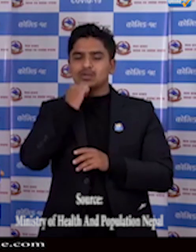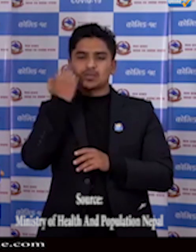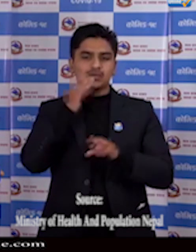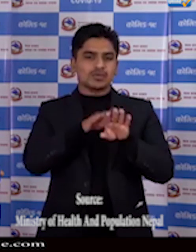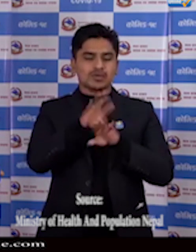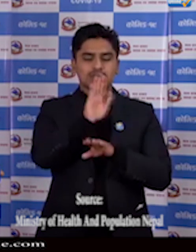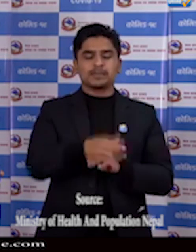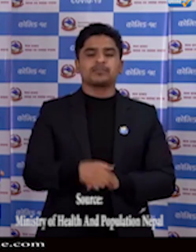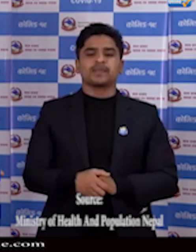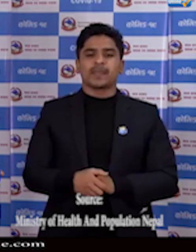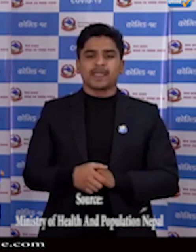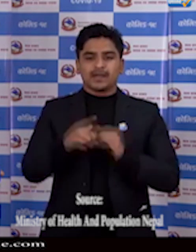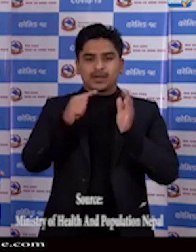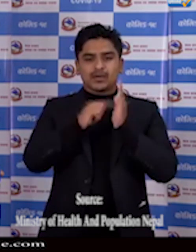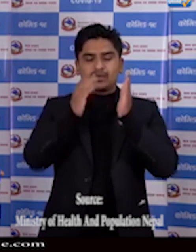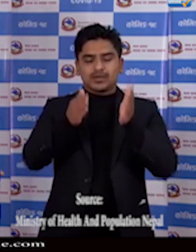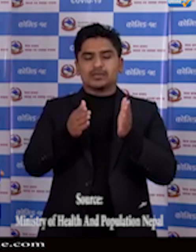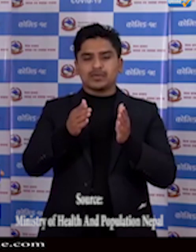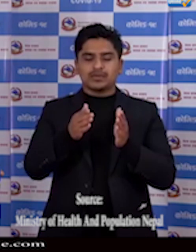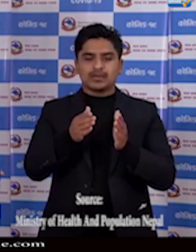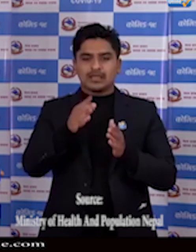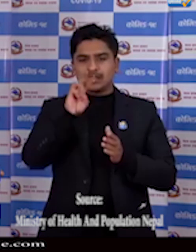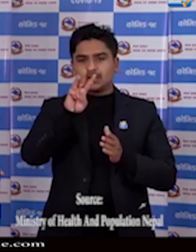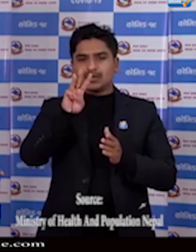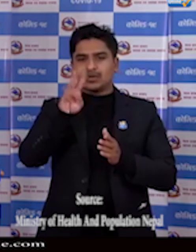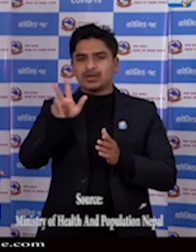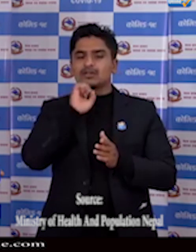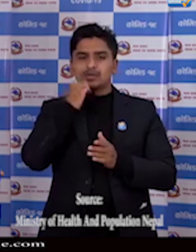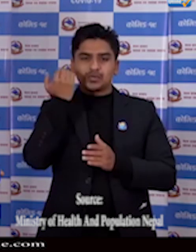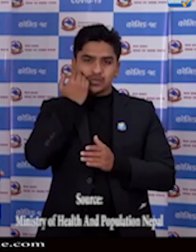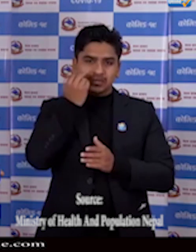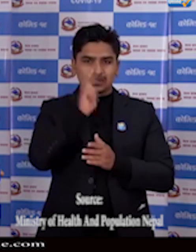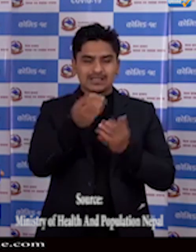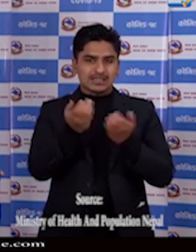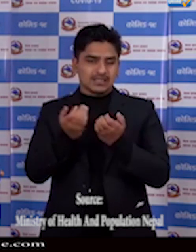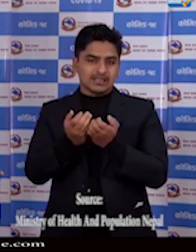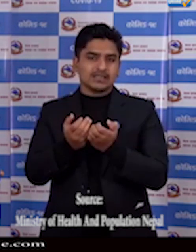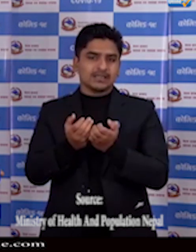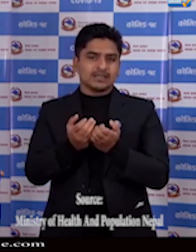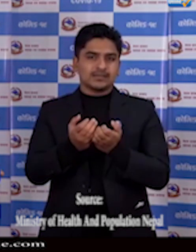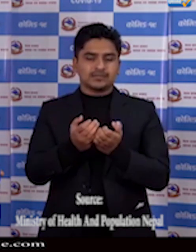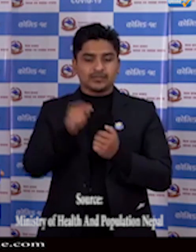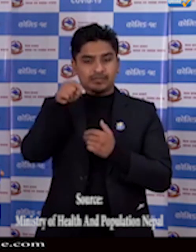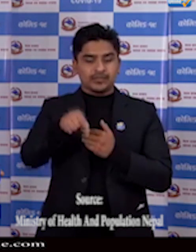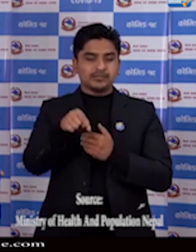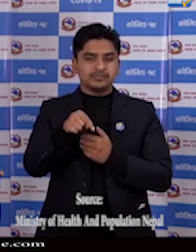हुनुहुन्छ। त्यसै गरी कञ्चनपुर महाकालीका 1 जना 38 वर्षीय पुरुष, त्यसै गरी